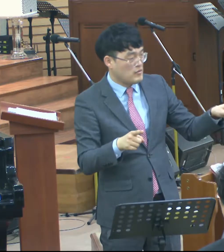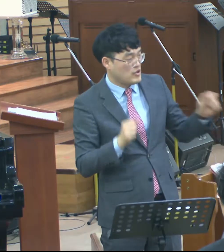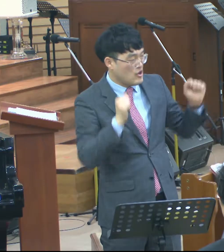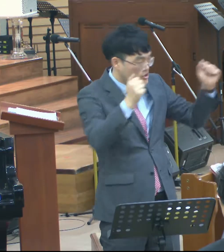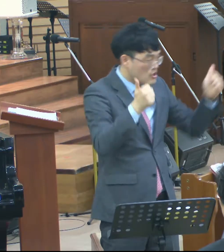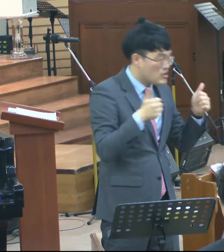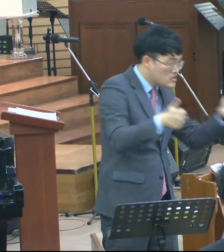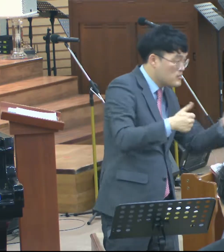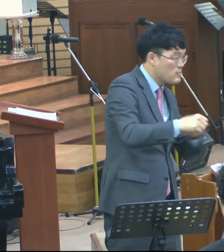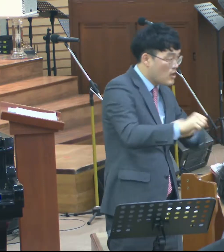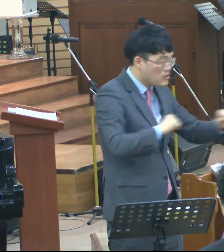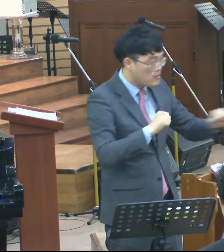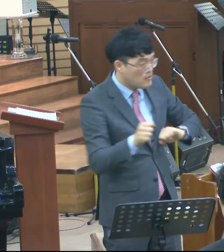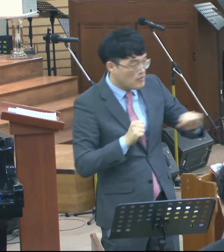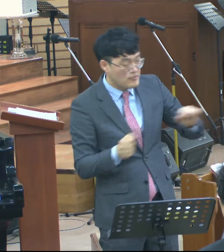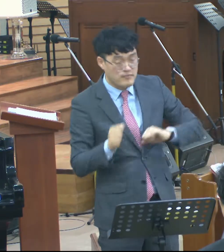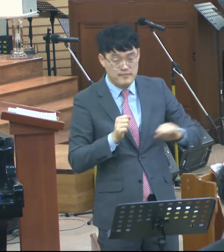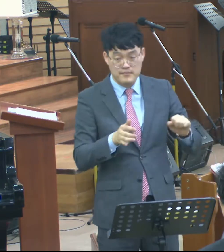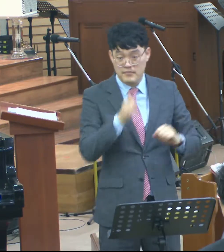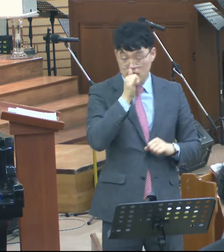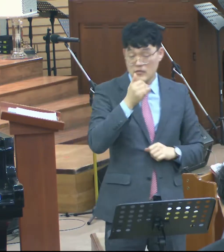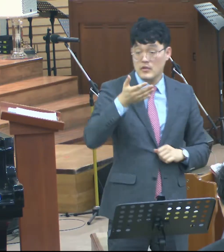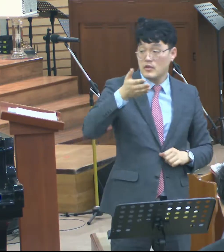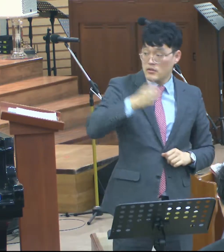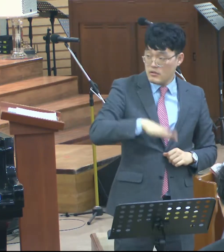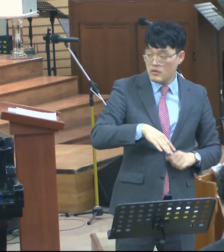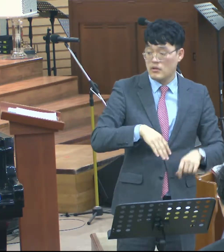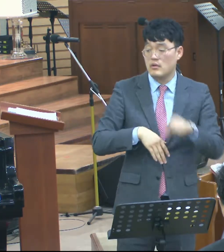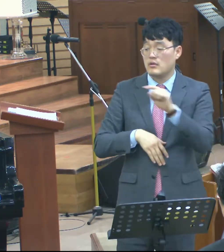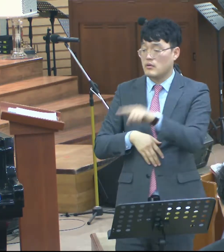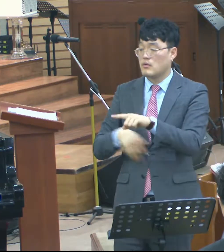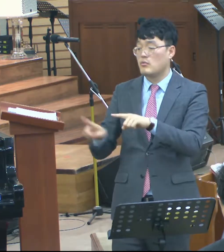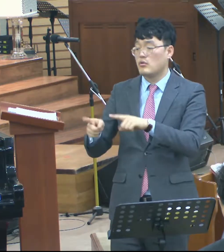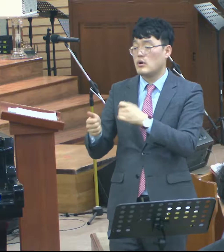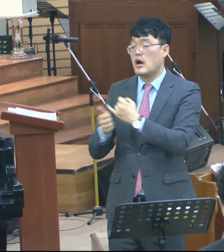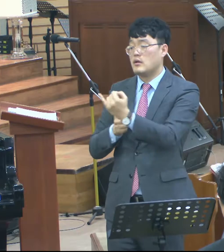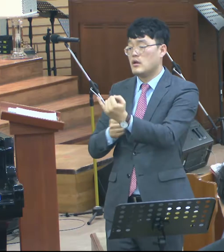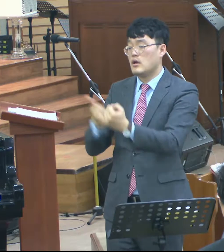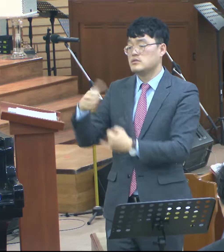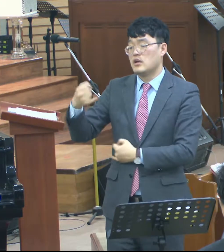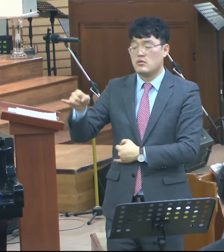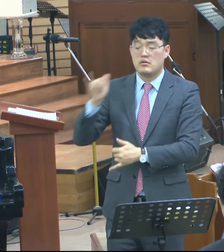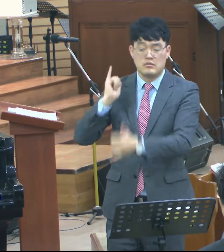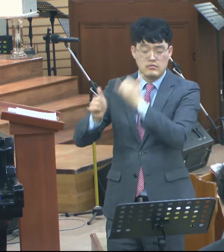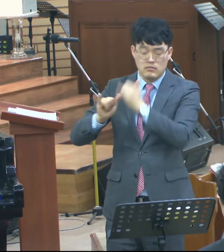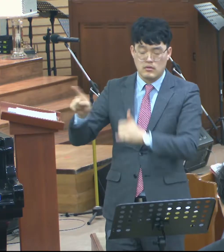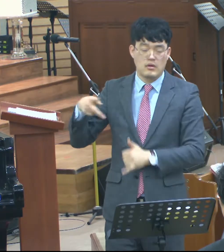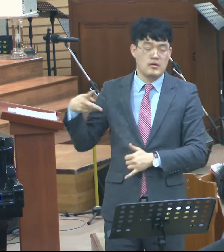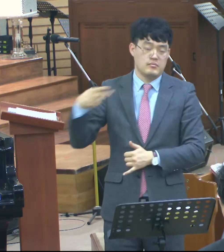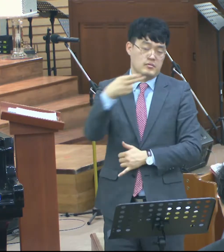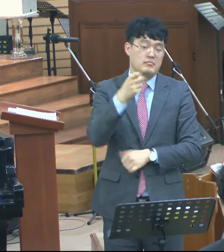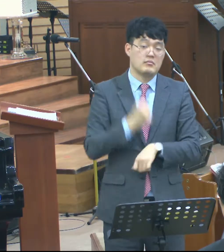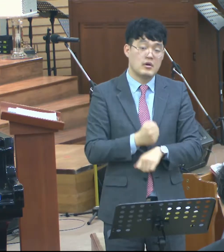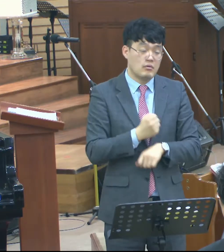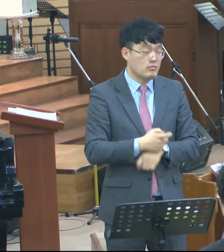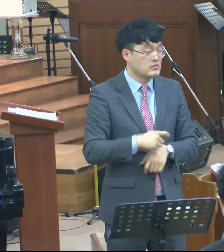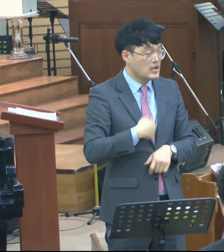뭐 그렇게 하다가 김정호 의원처럼 국회의원도 될 수 있어요. 그러나 여러분, 기본이 안 돼 있으면 국회의원이